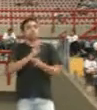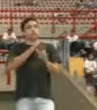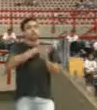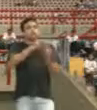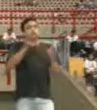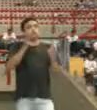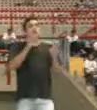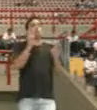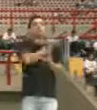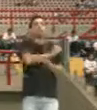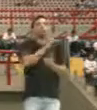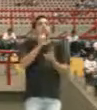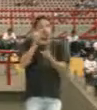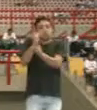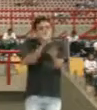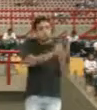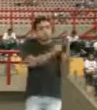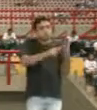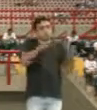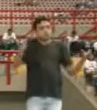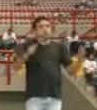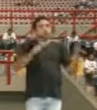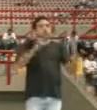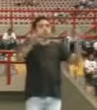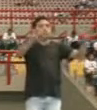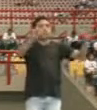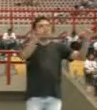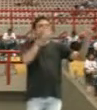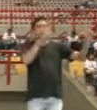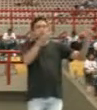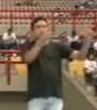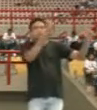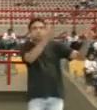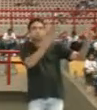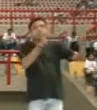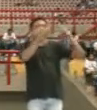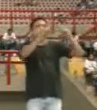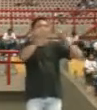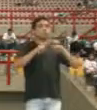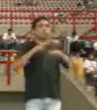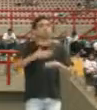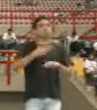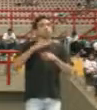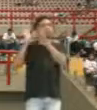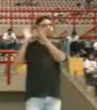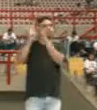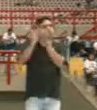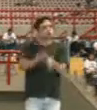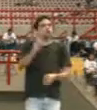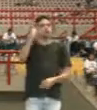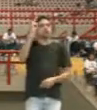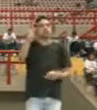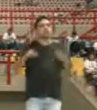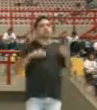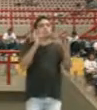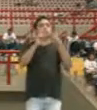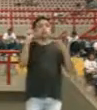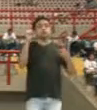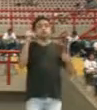Do jornal, do que eu vi na televisão. Então meu repertório pode ser histórico, meu repertório pode